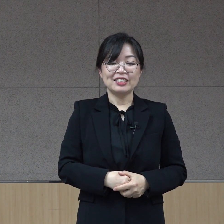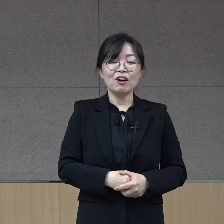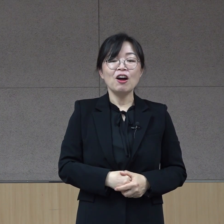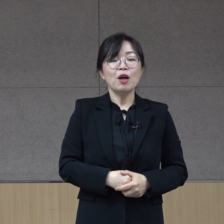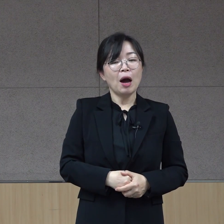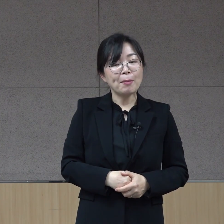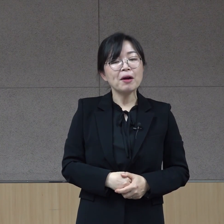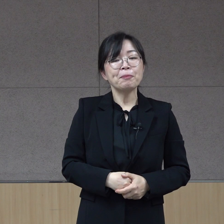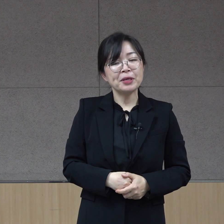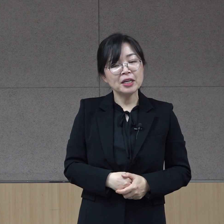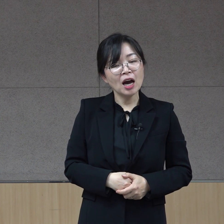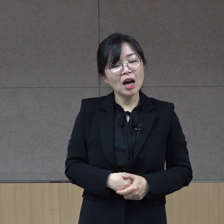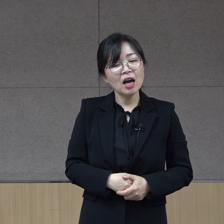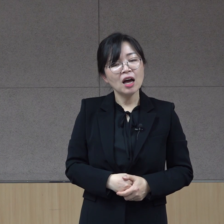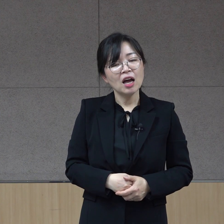그래서 아마 비가